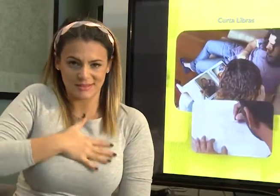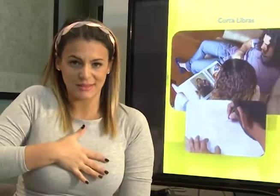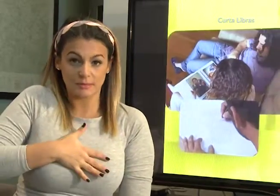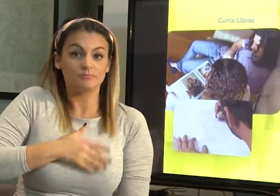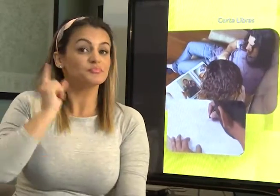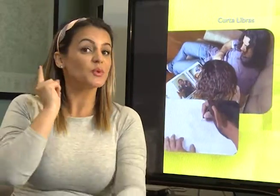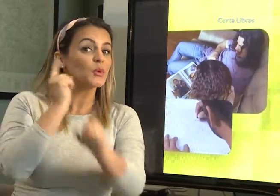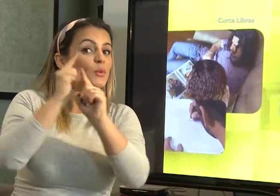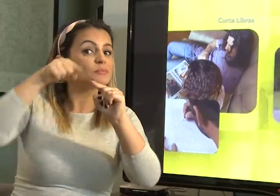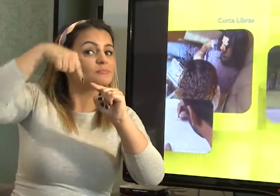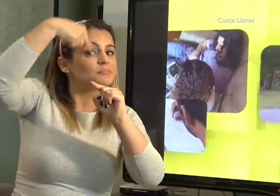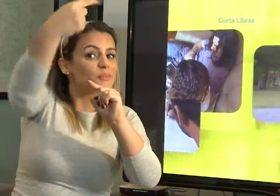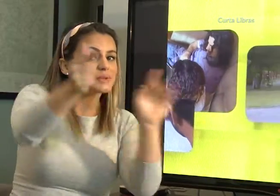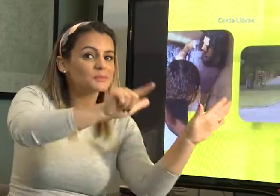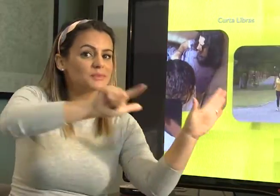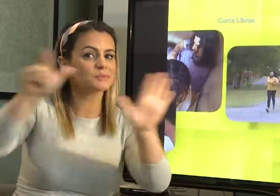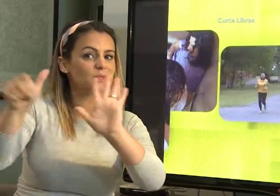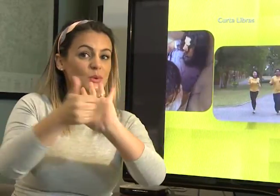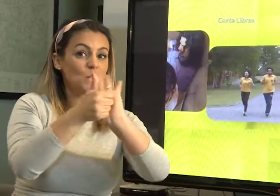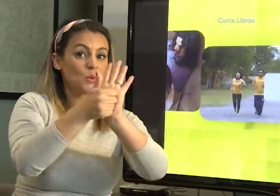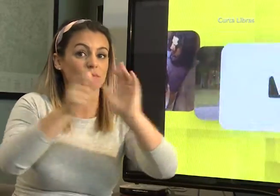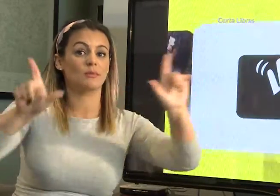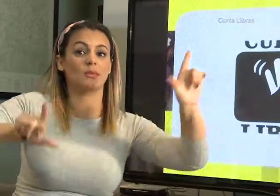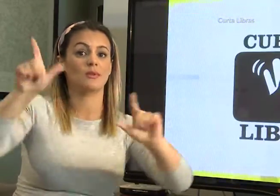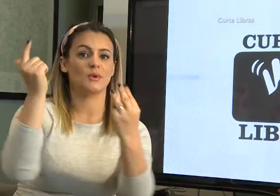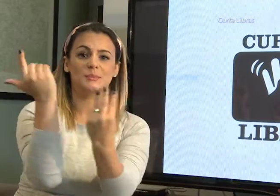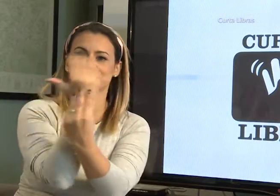próxima semana, continue assistindo Curta Libras na TV Campus.